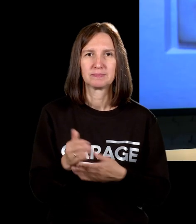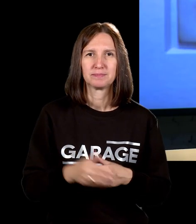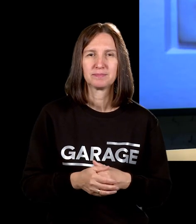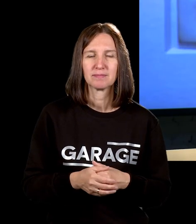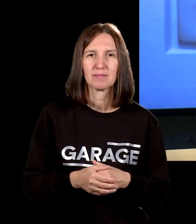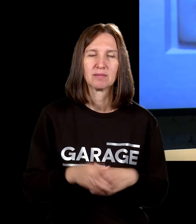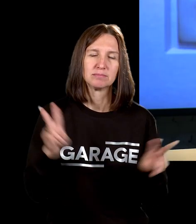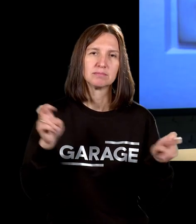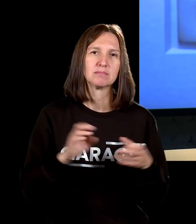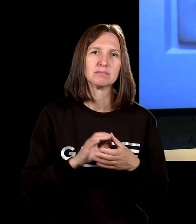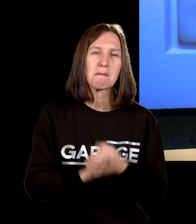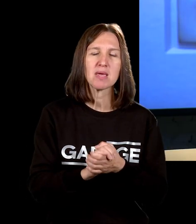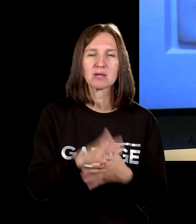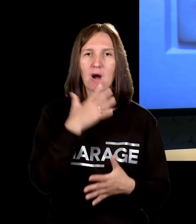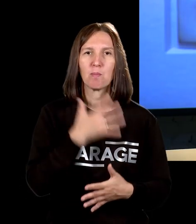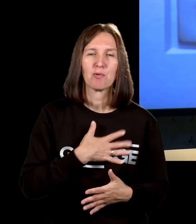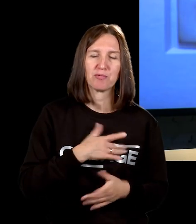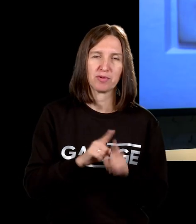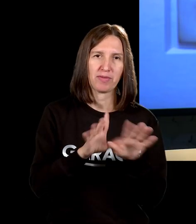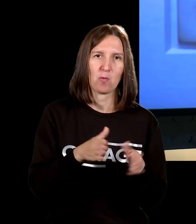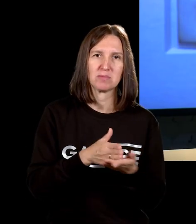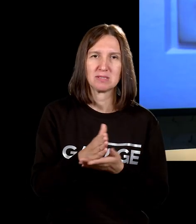Если гравюра Гоя, то современный художник,